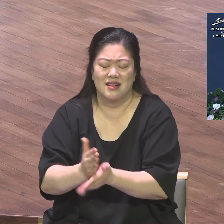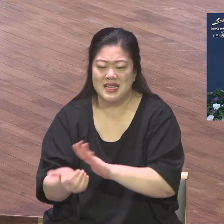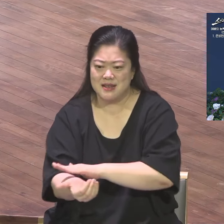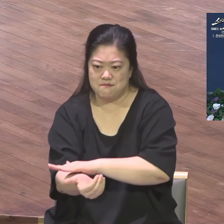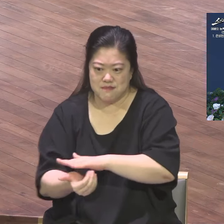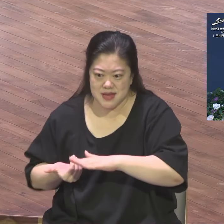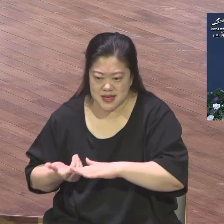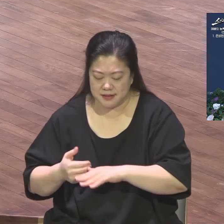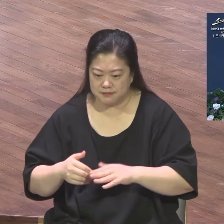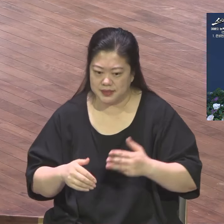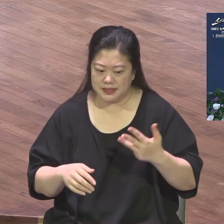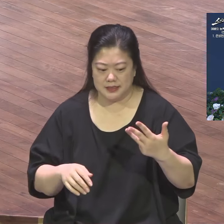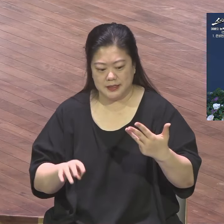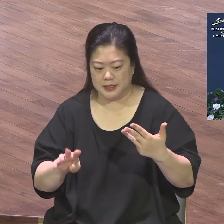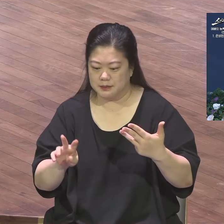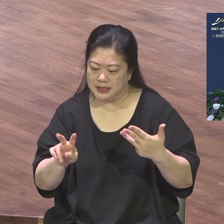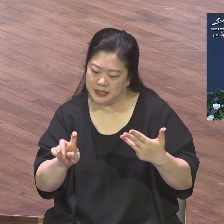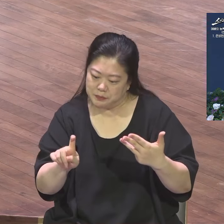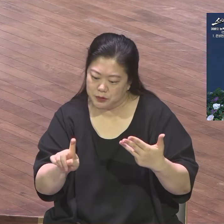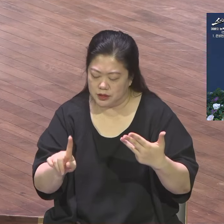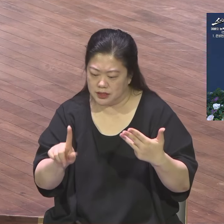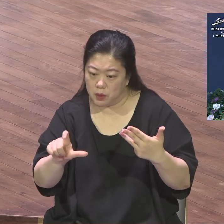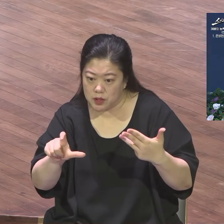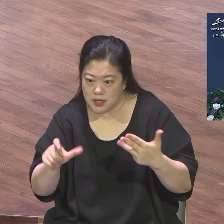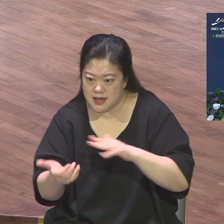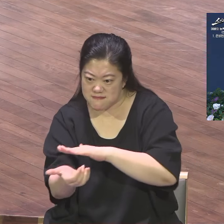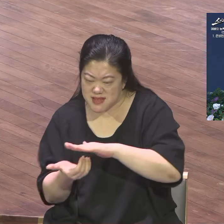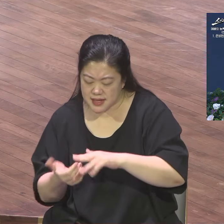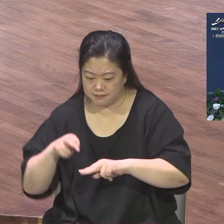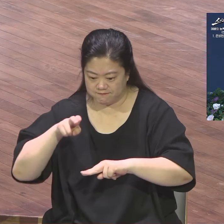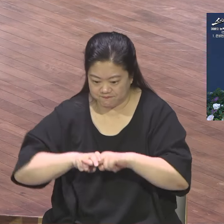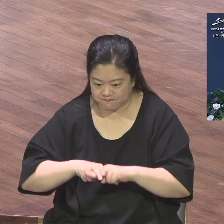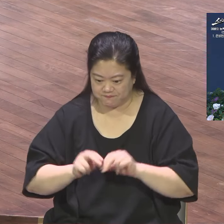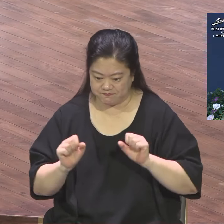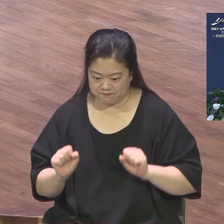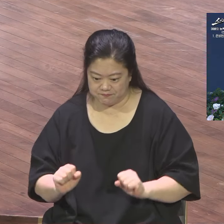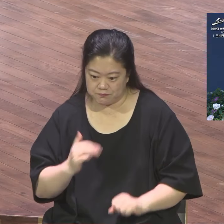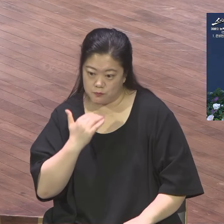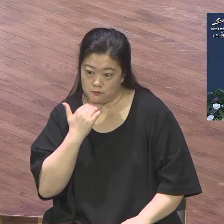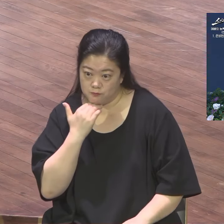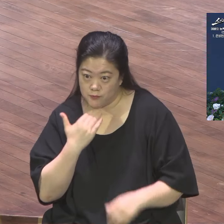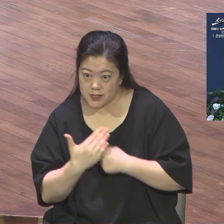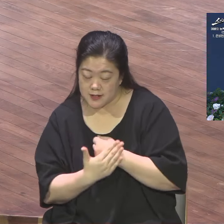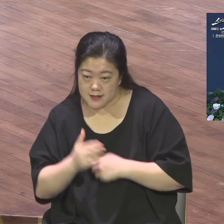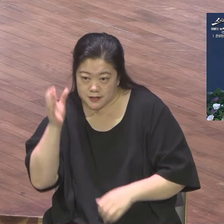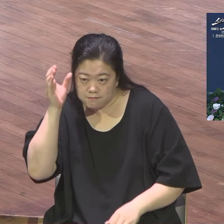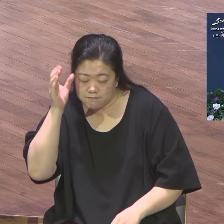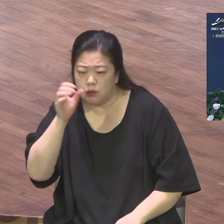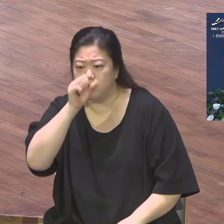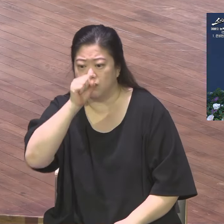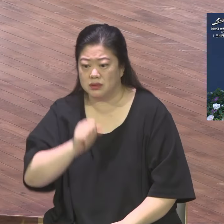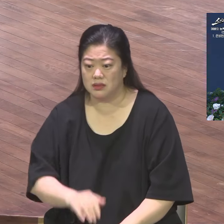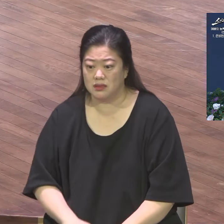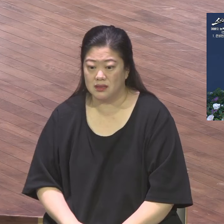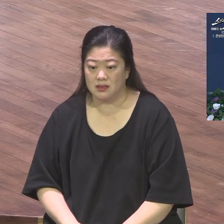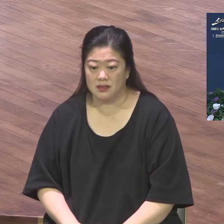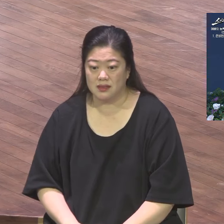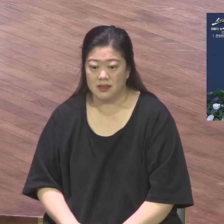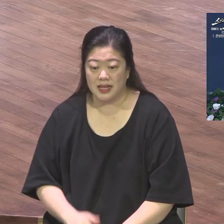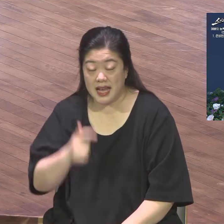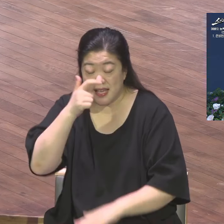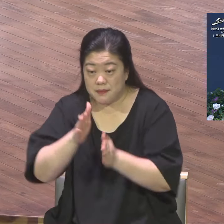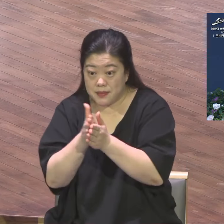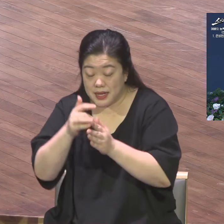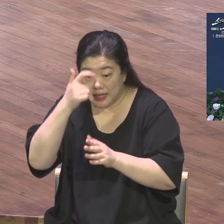영적 기본. 준비된 예배, 준비된 예배. 특별히 온전한 예배는요, 온전한 예배, 예배가 시작하기